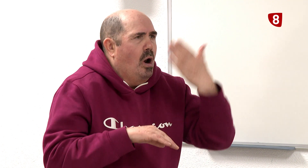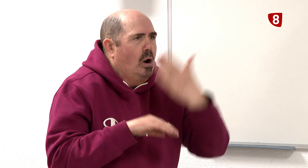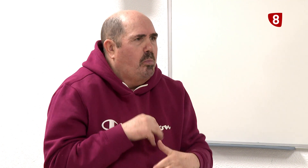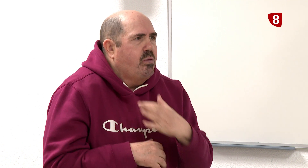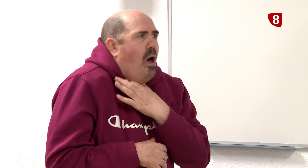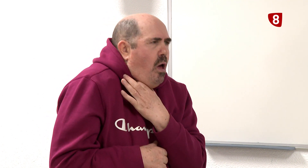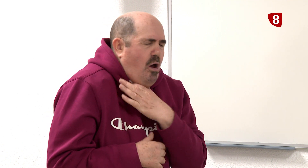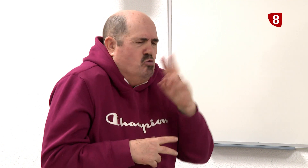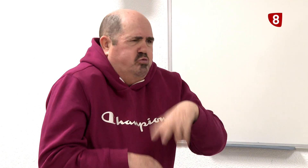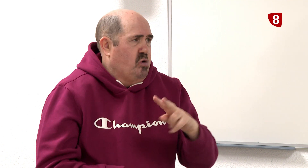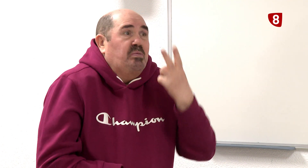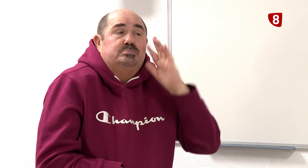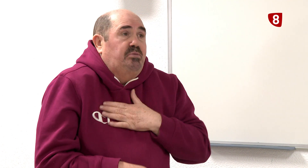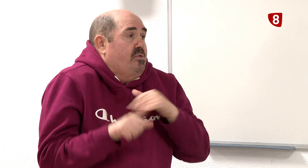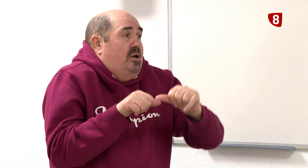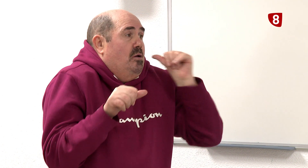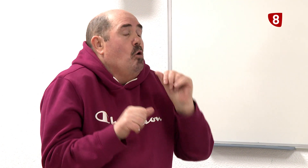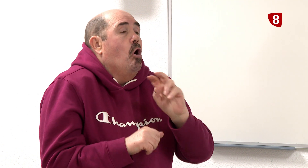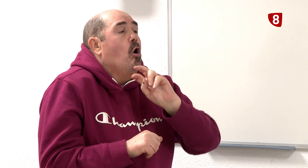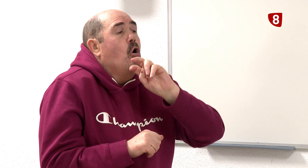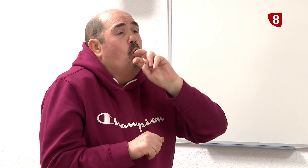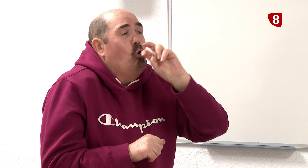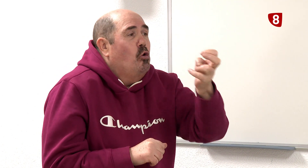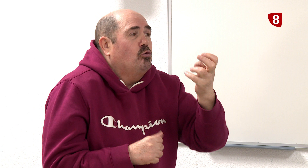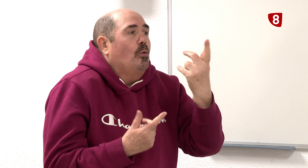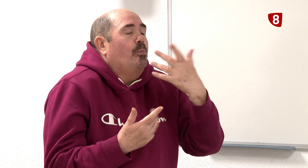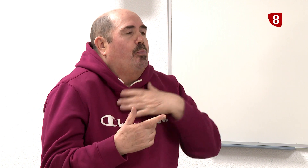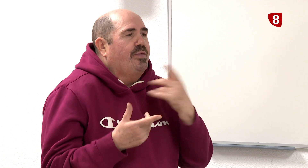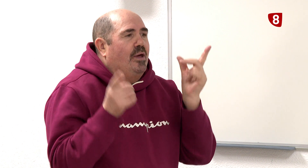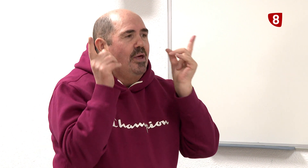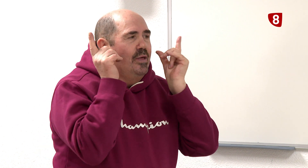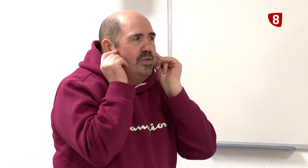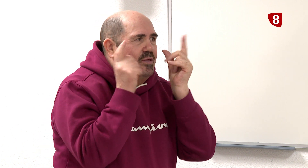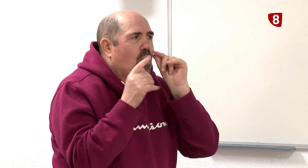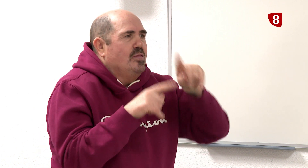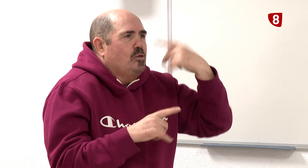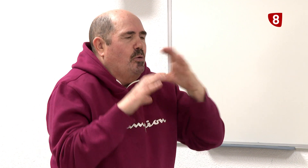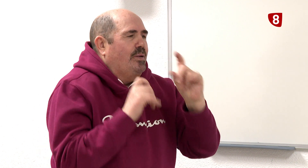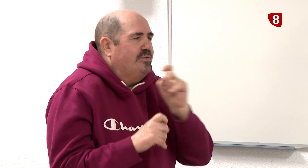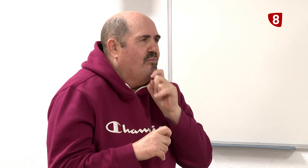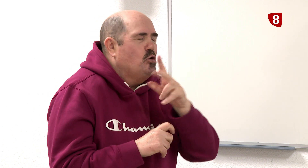mucho problema. Algún límite, algo que yo tenga así alguna dificultad, la verdad es que